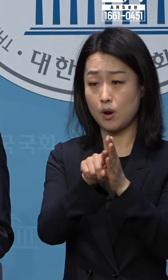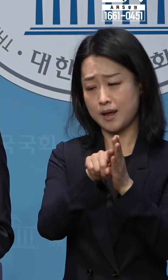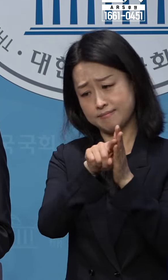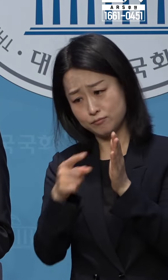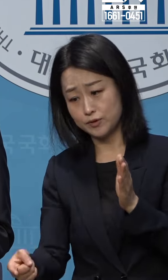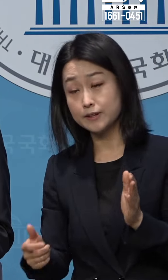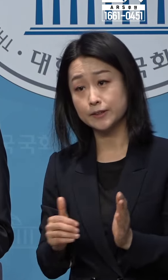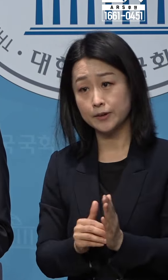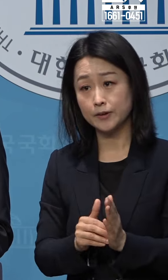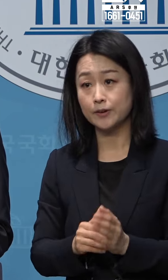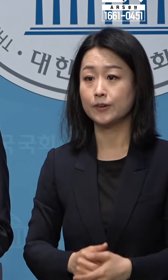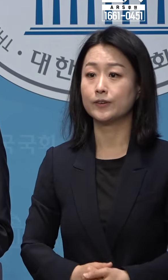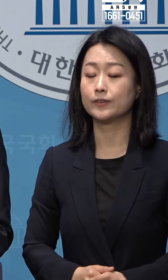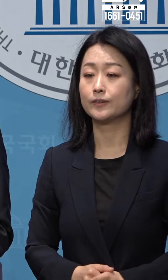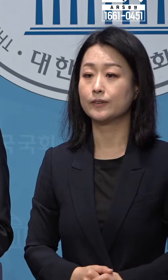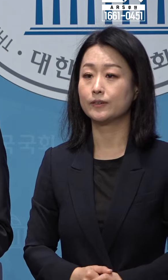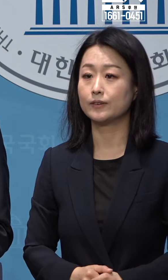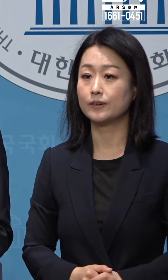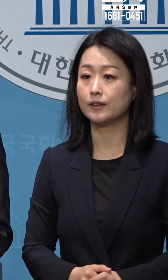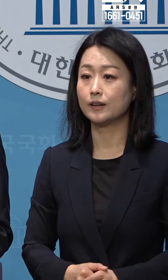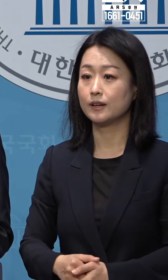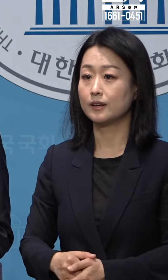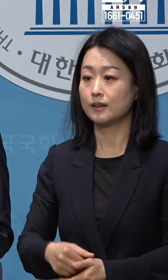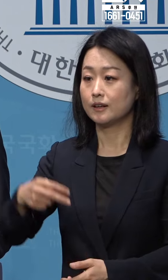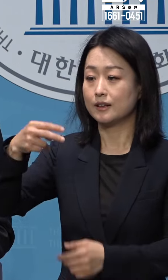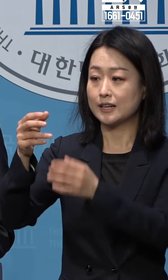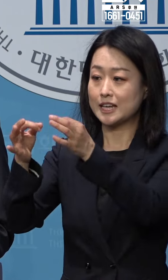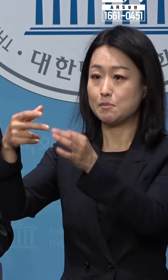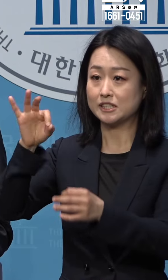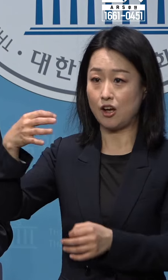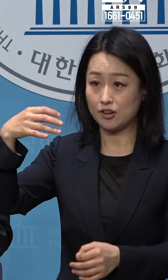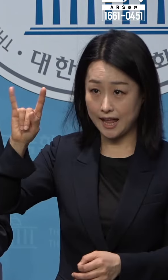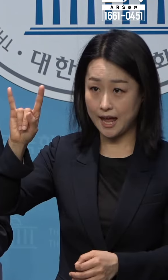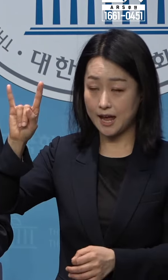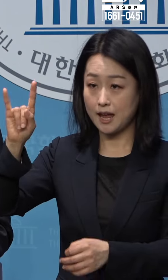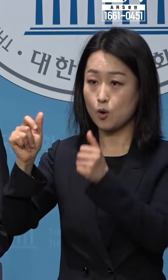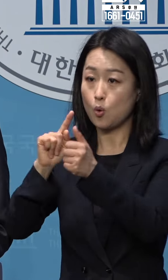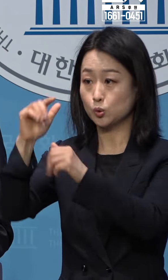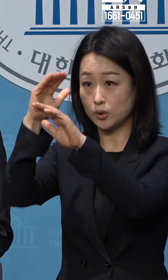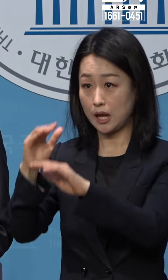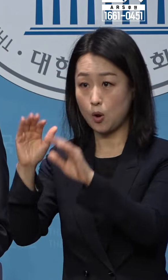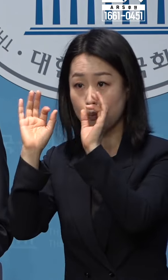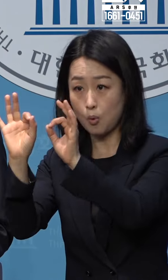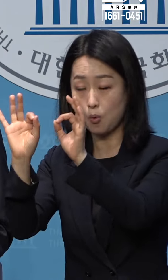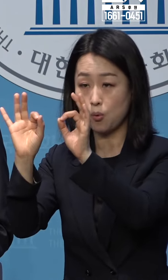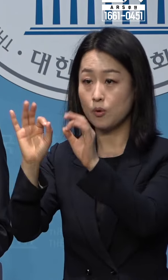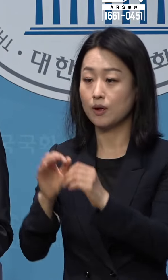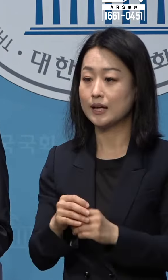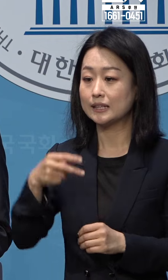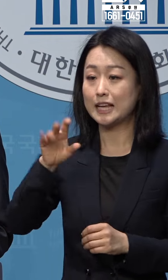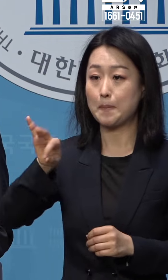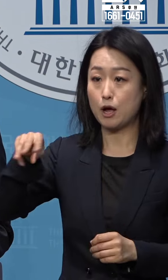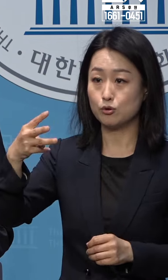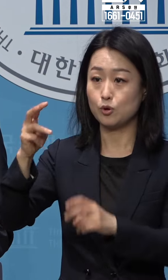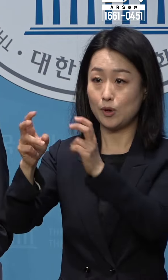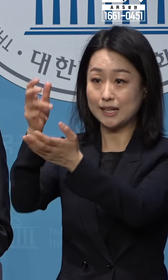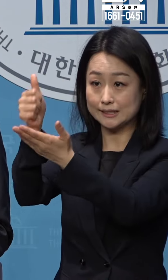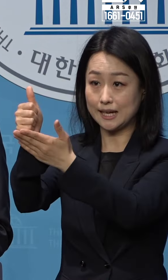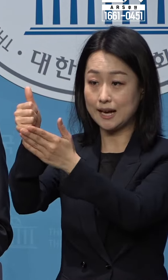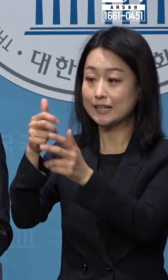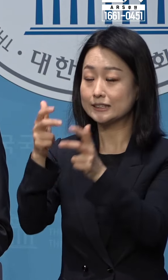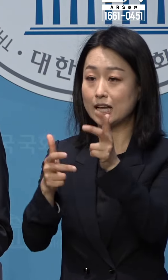무너졌습니다 김성태 공소장 안부수 일심 판결문을 보면 쌍방울 김성태는